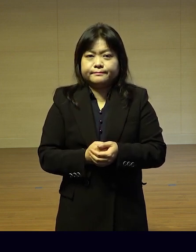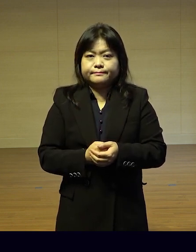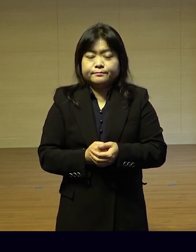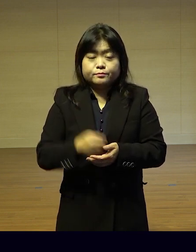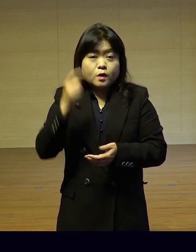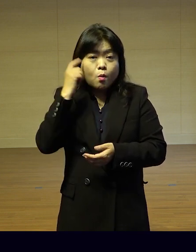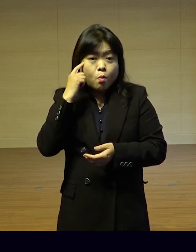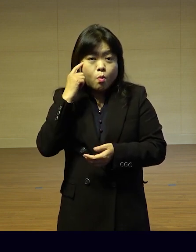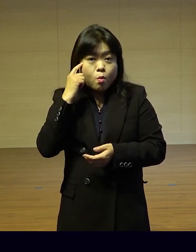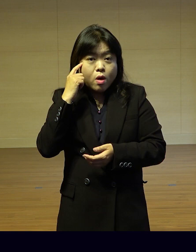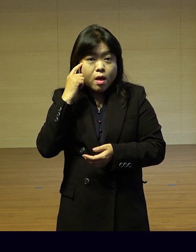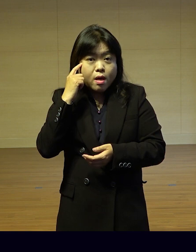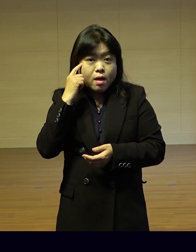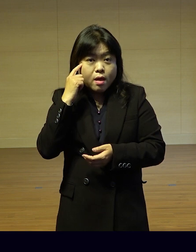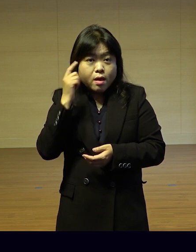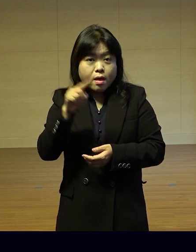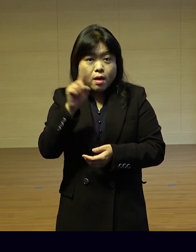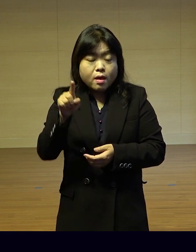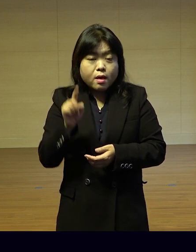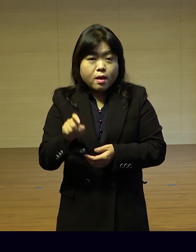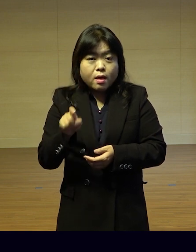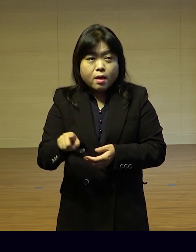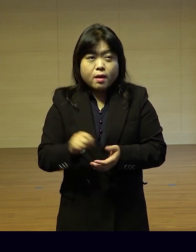왜 그러냐면은